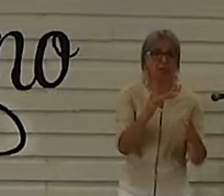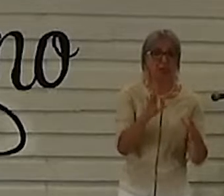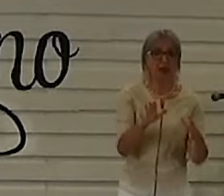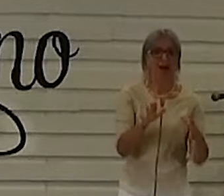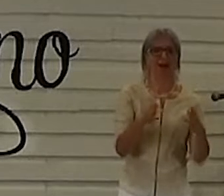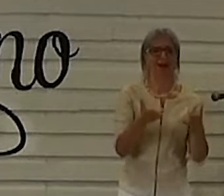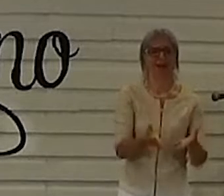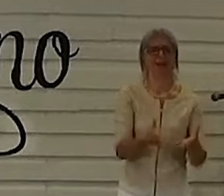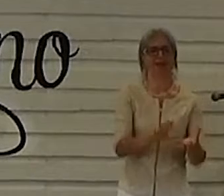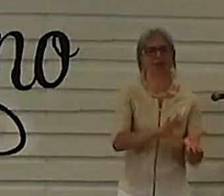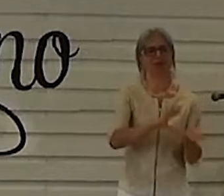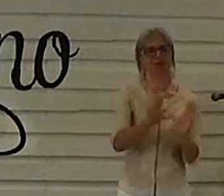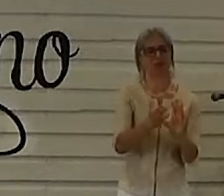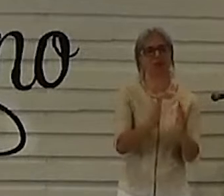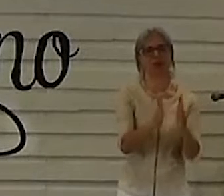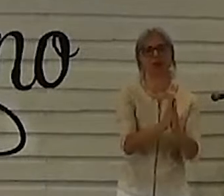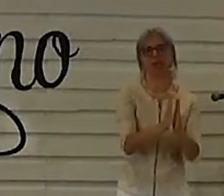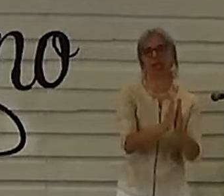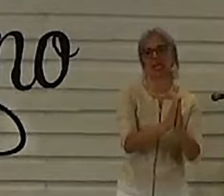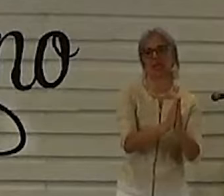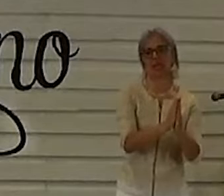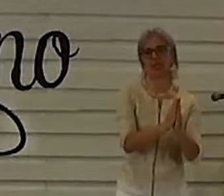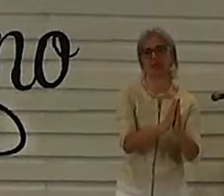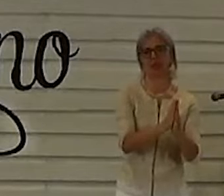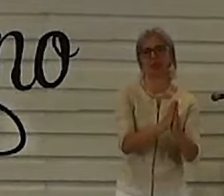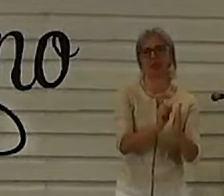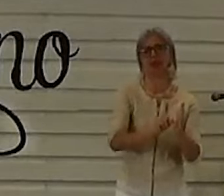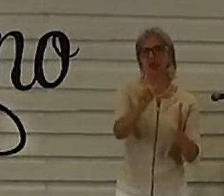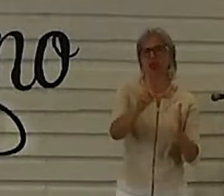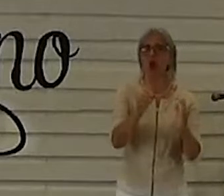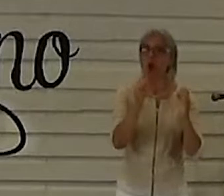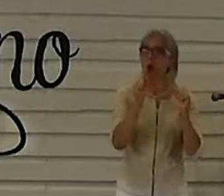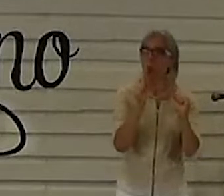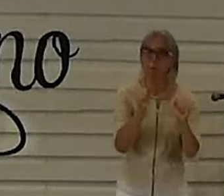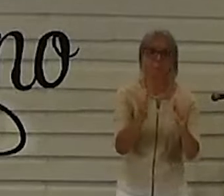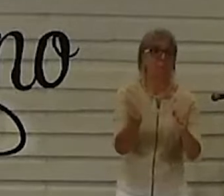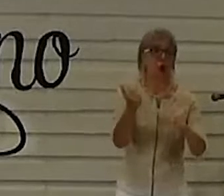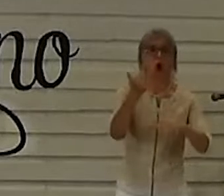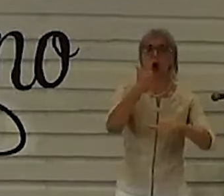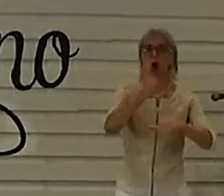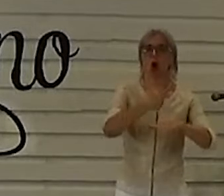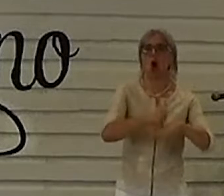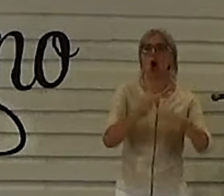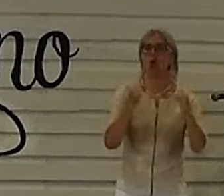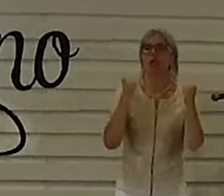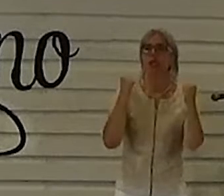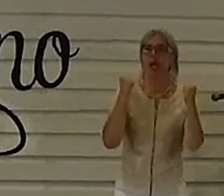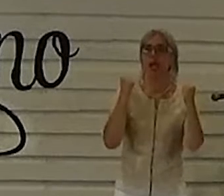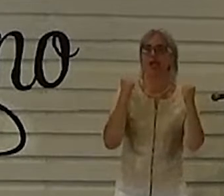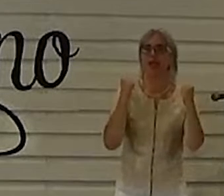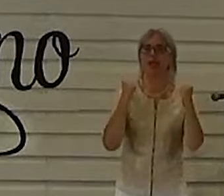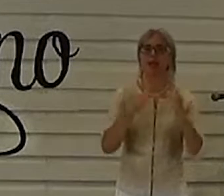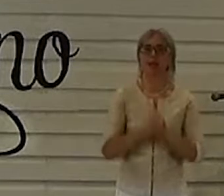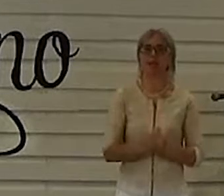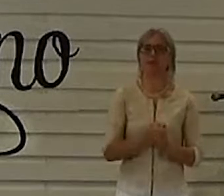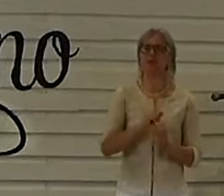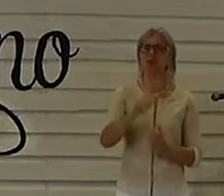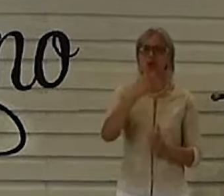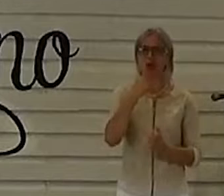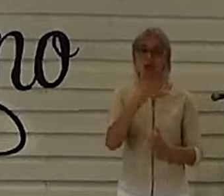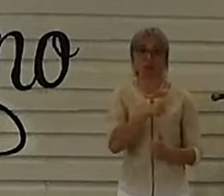Perché Dio è potente. Perché Gesù ha detto che noi dobbiamo cercare,